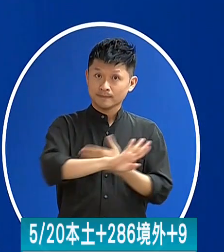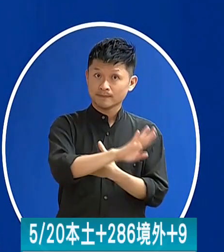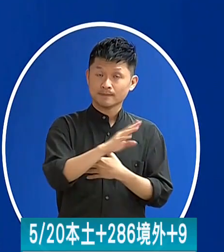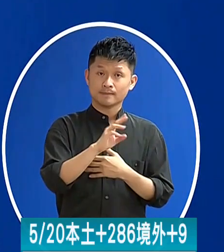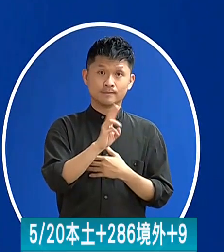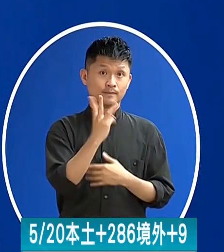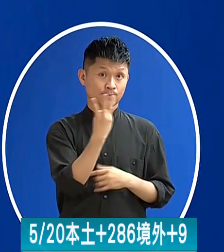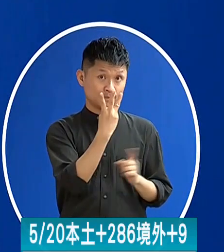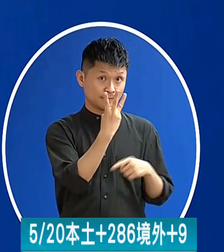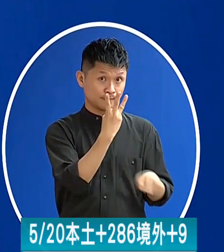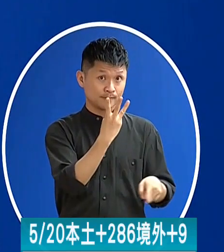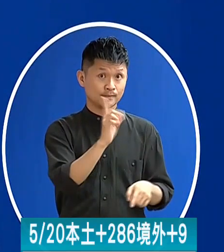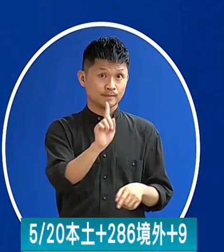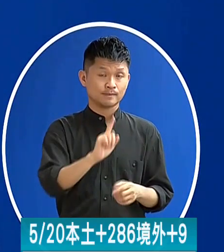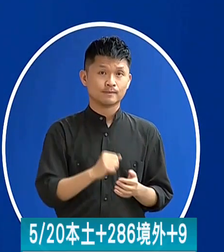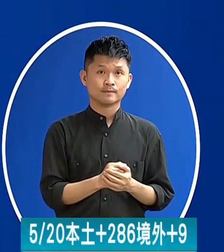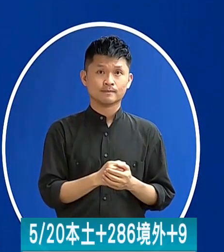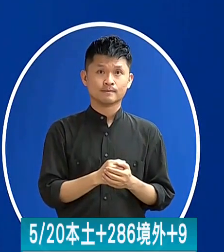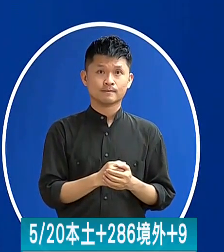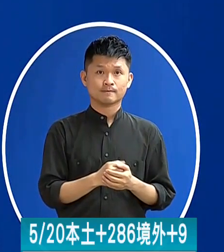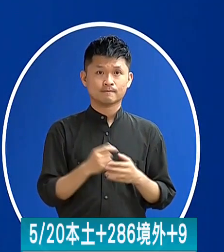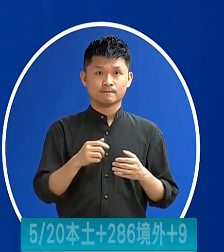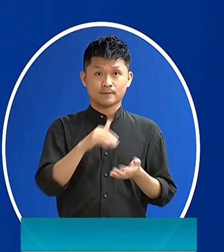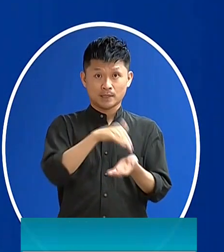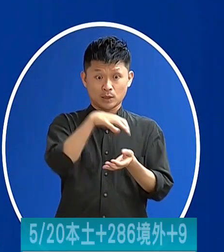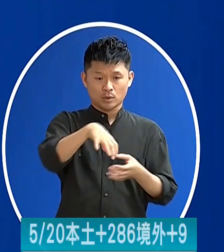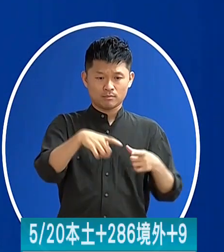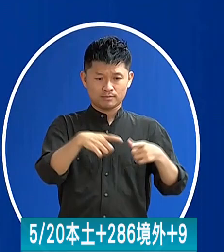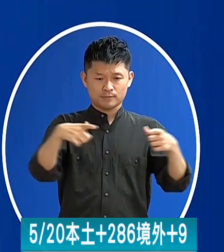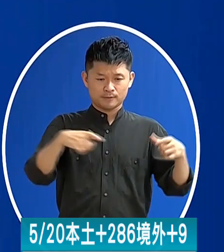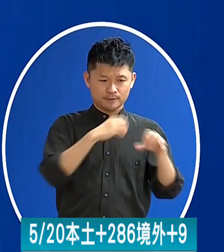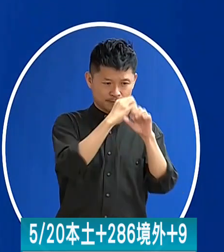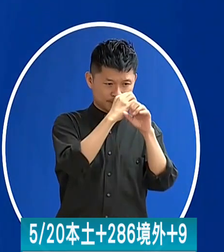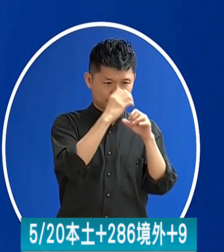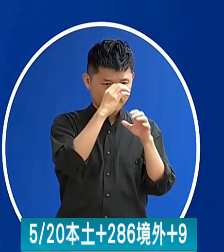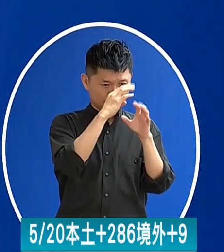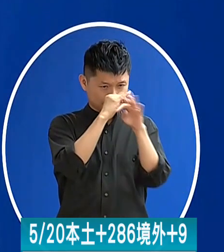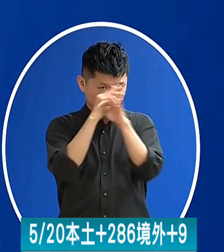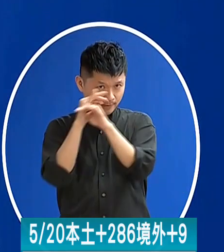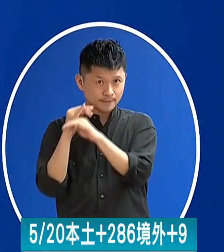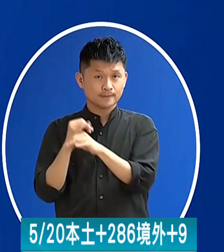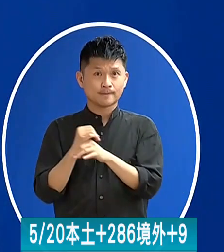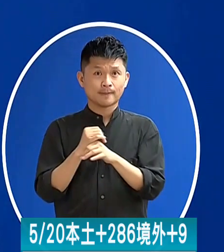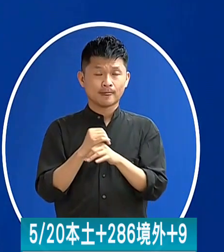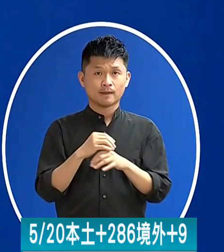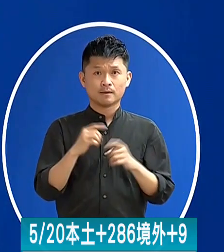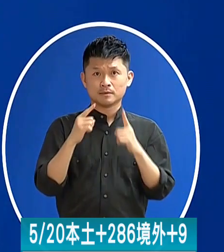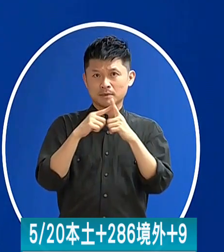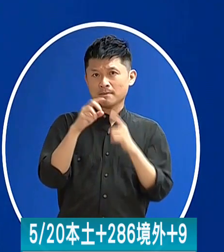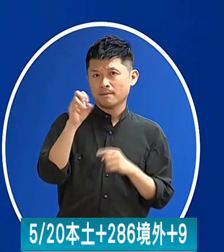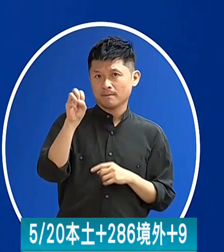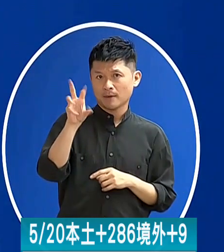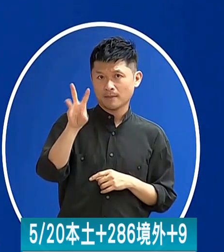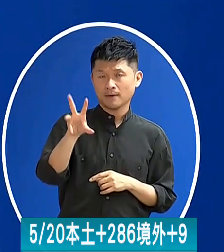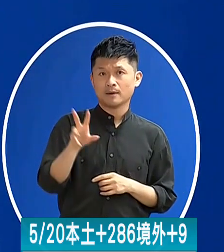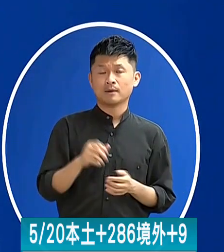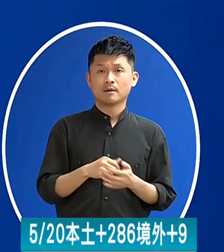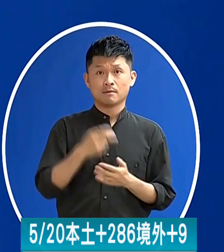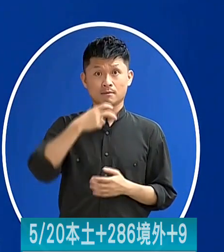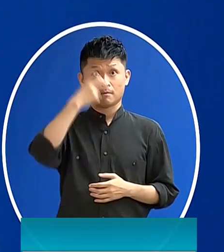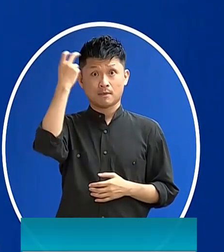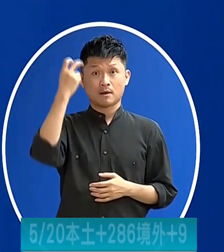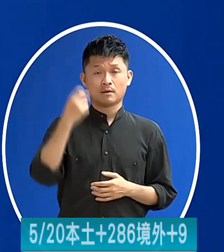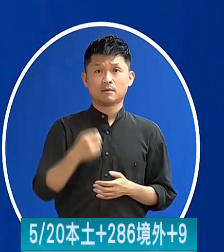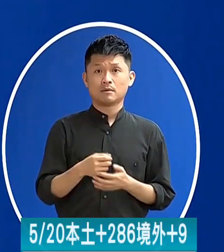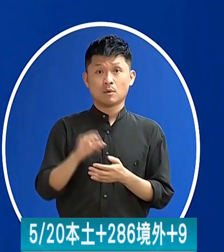外三位就是在扩大全院筛检的期间，他大概筛了全院800个员工左右哈。那有发现有三个